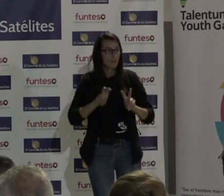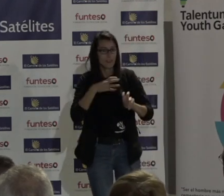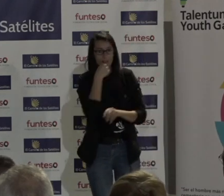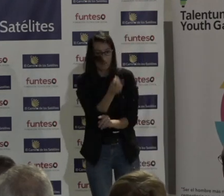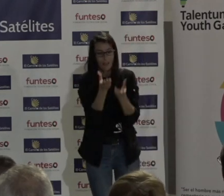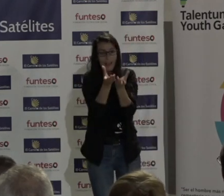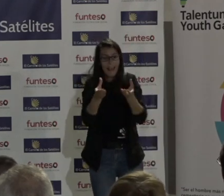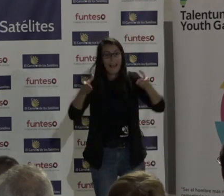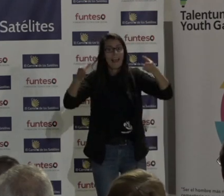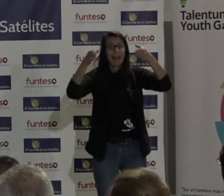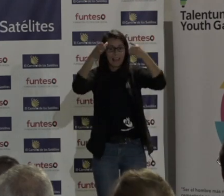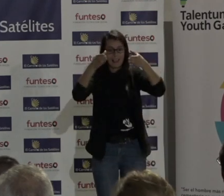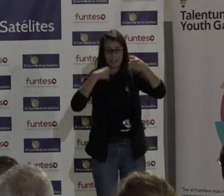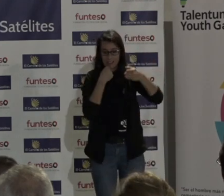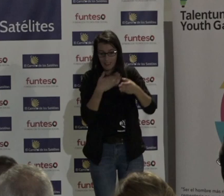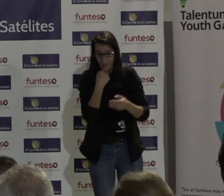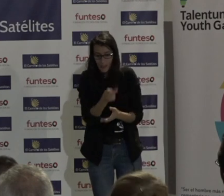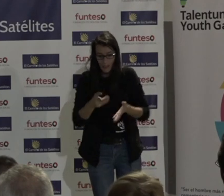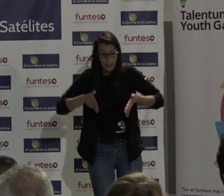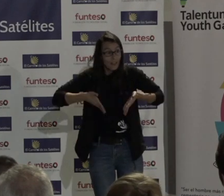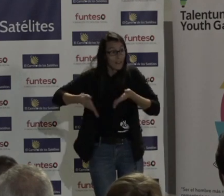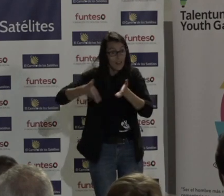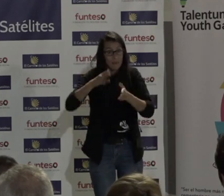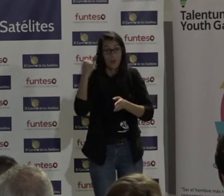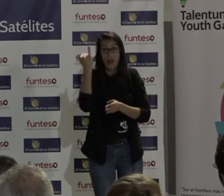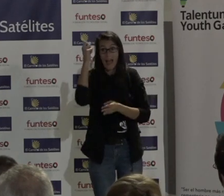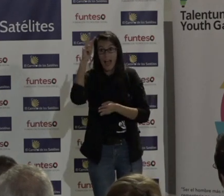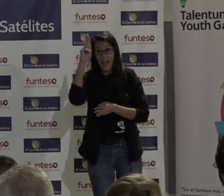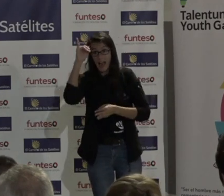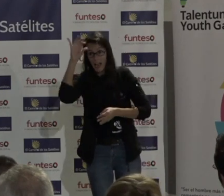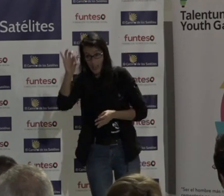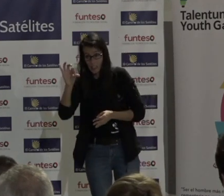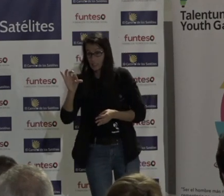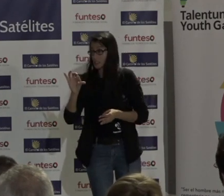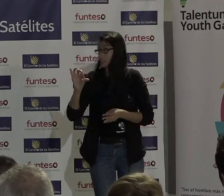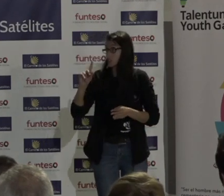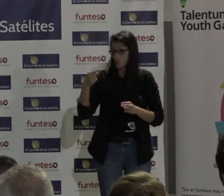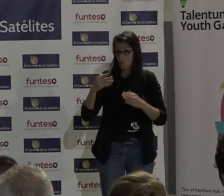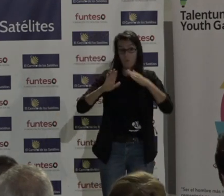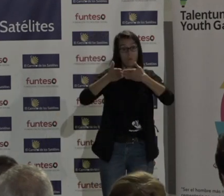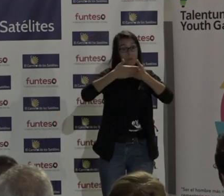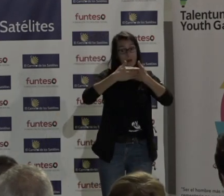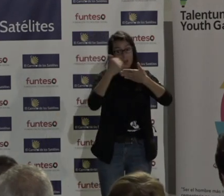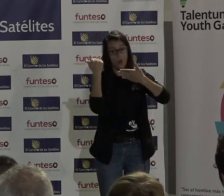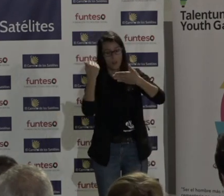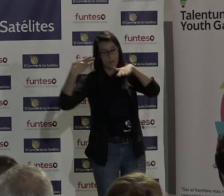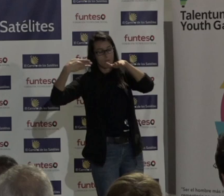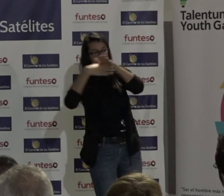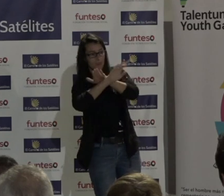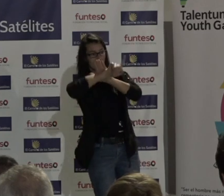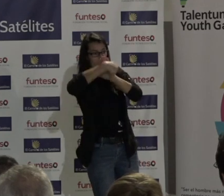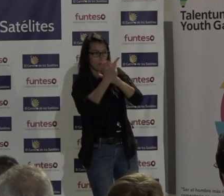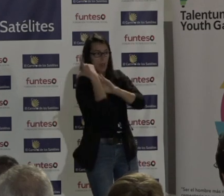Calis Janus, el sendero de Jano. Y se entraba por la puerta de oriente y salía por la puerta